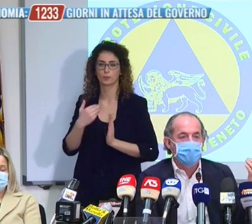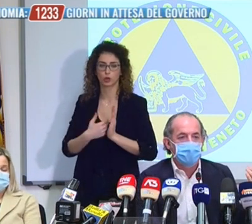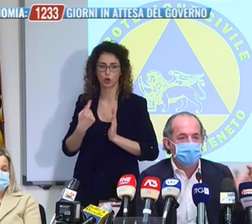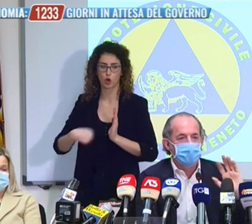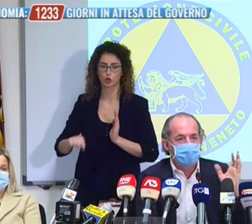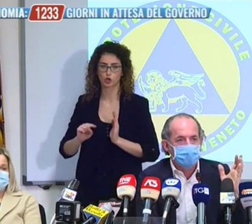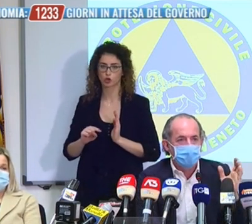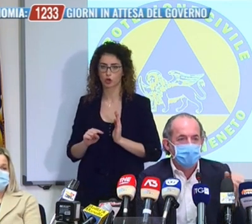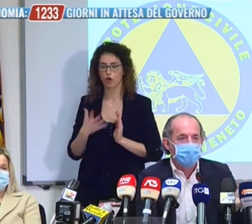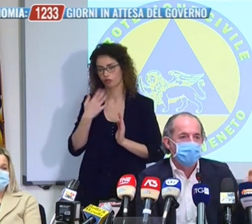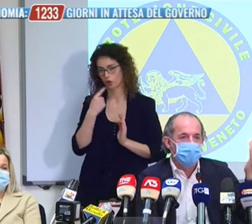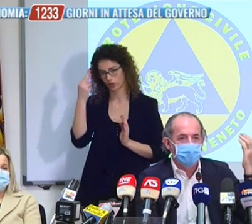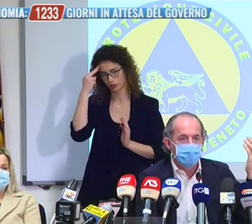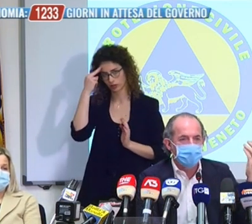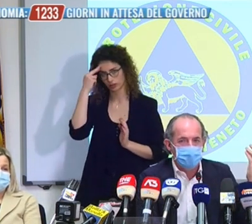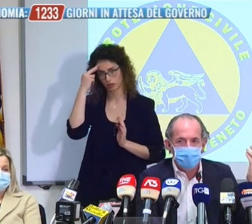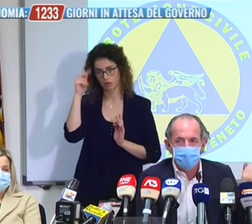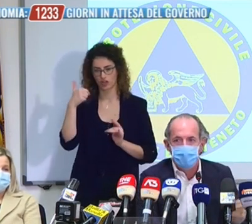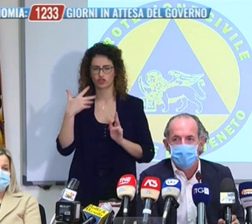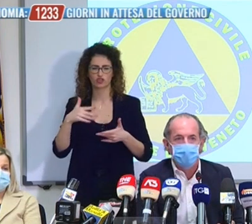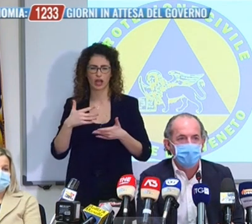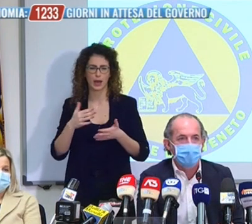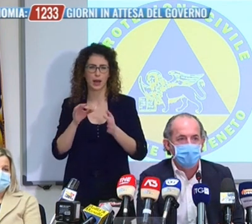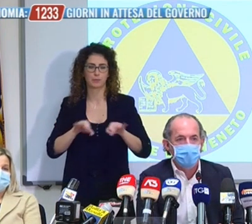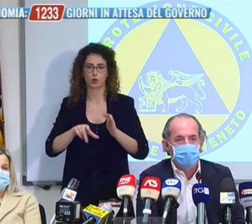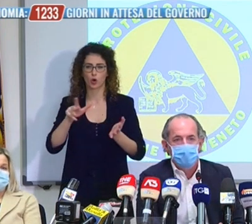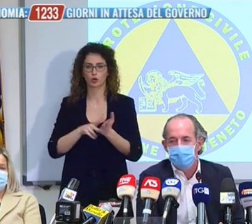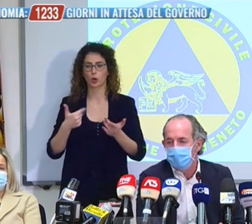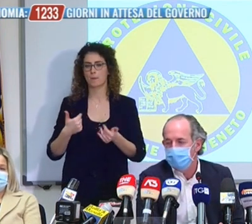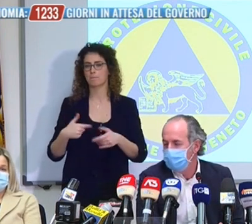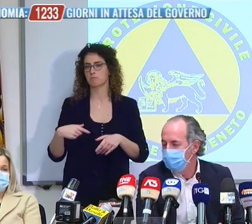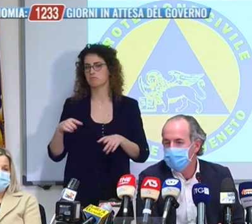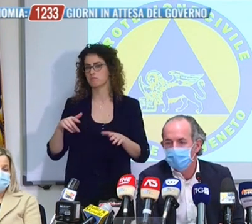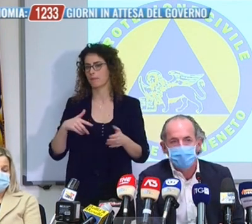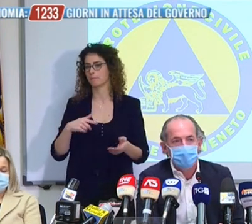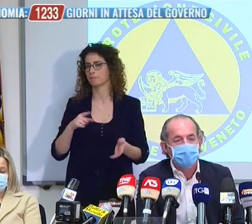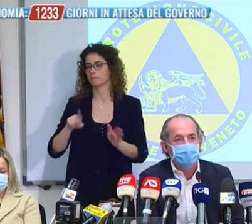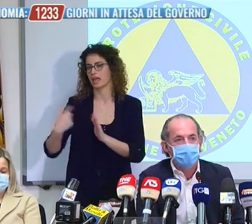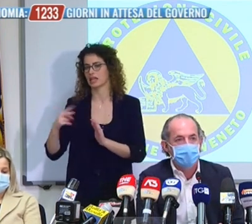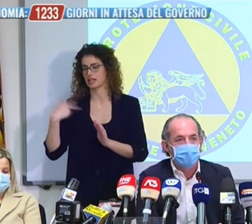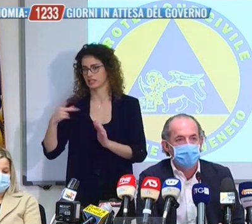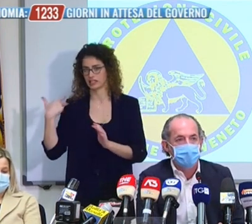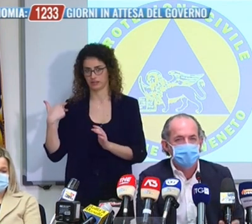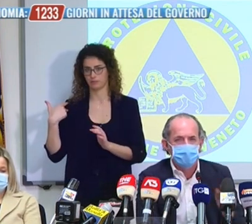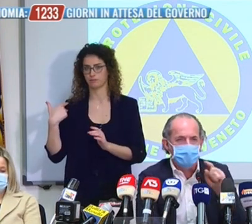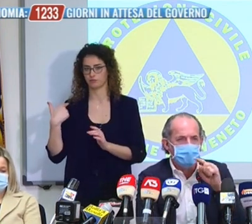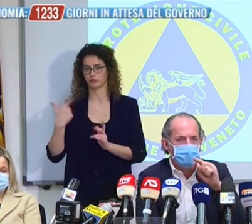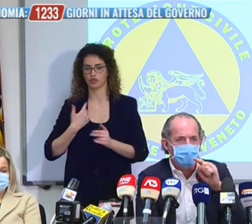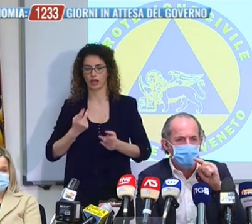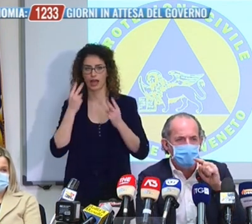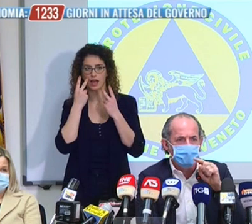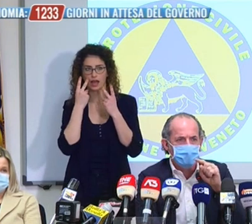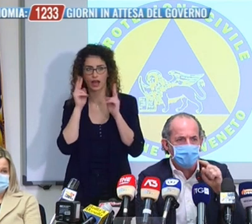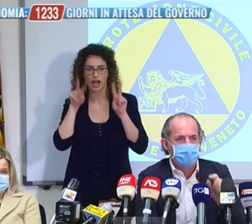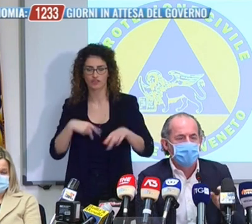è stato, cioè, vorrei ricordare che noi l'abbiamo provato mesi fa, non prevede la vigile attesa, come dicevo prima, non so se c'eri